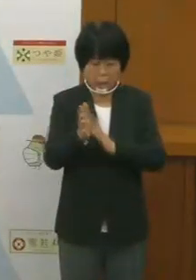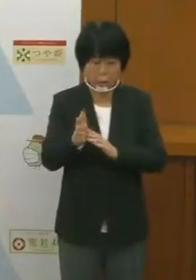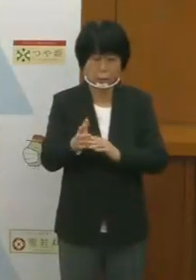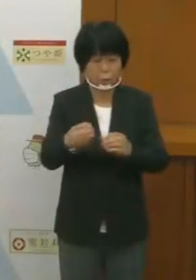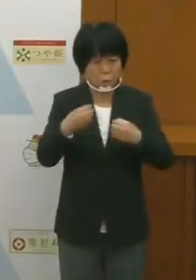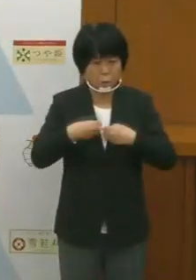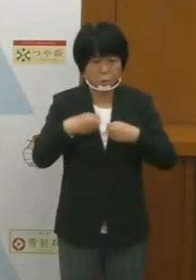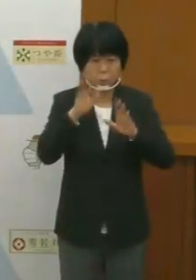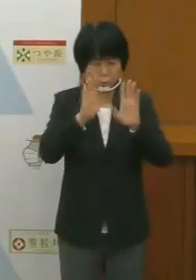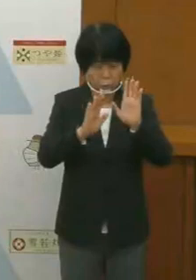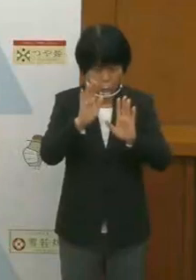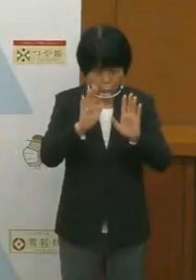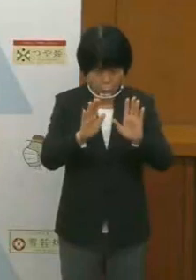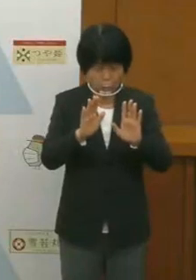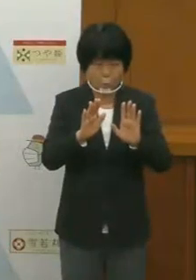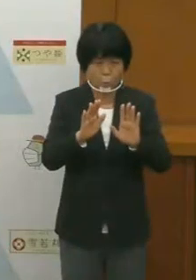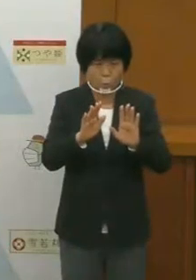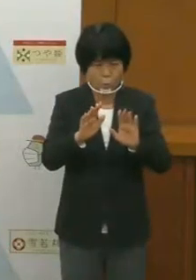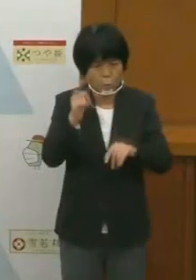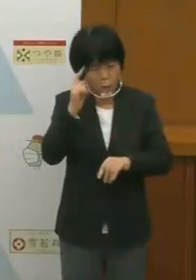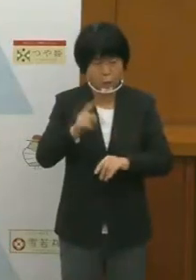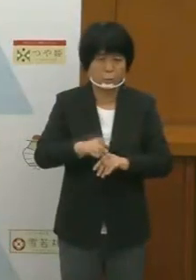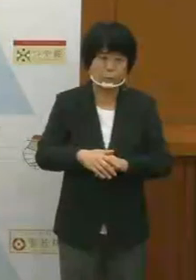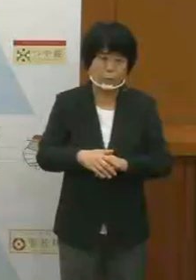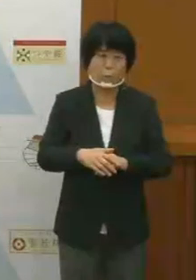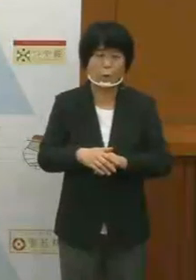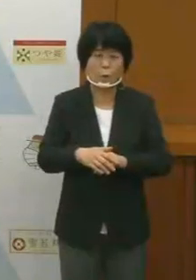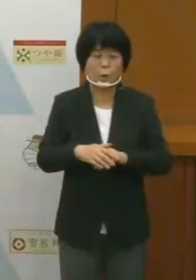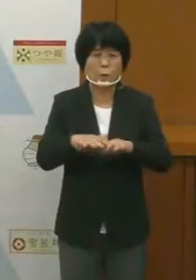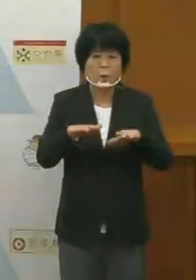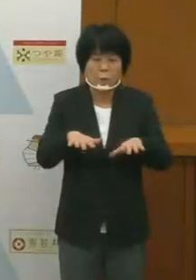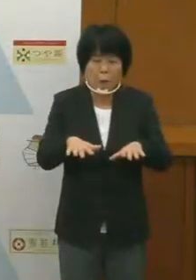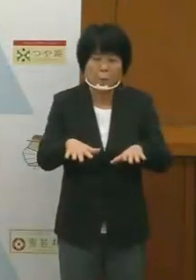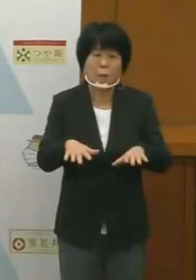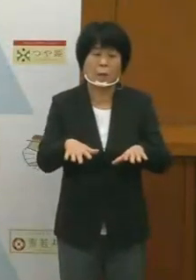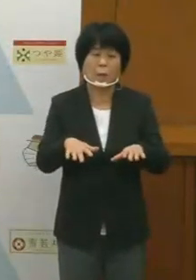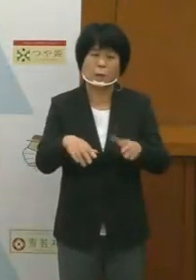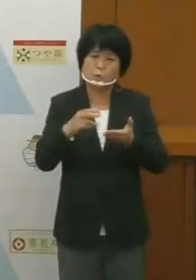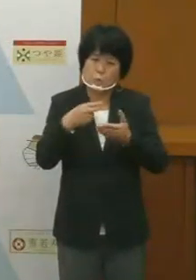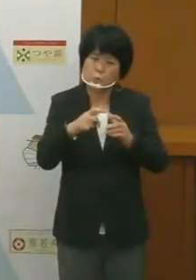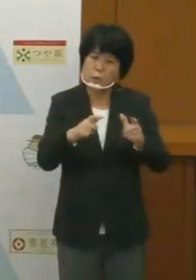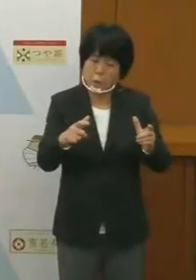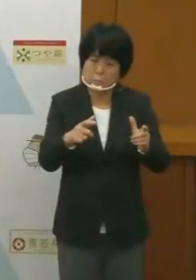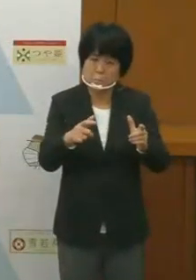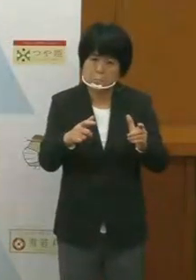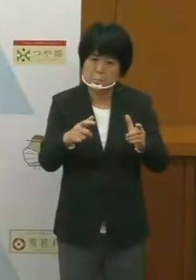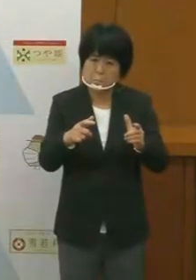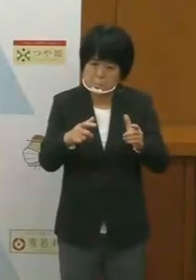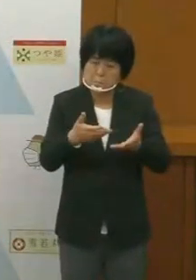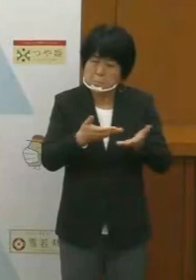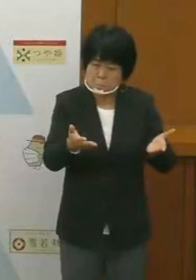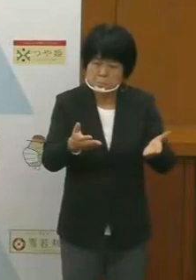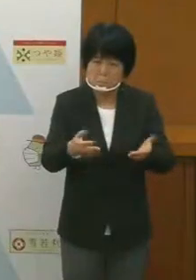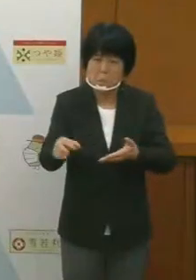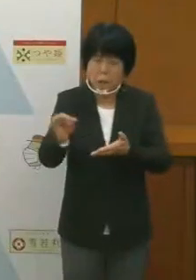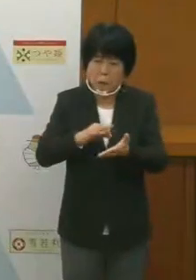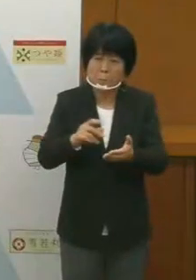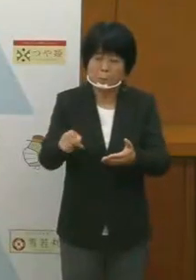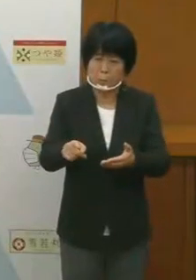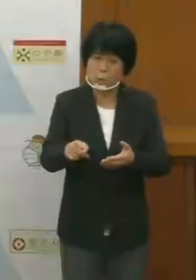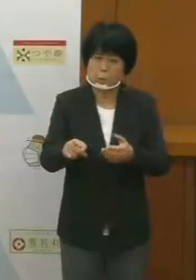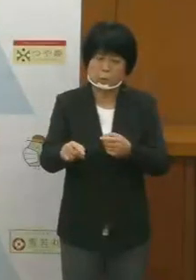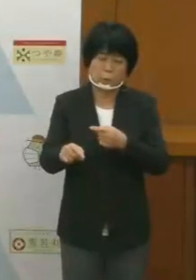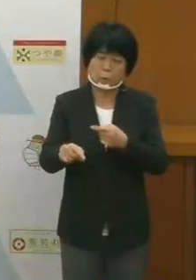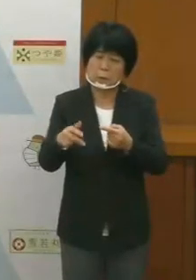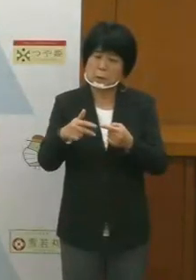在の感染状況から見て、現時点では食事券の発行・販売の一時停